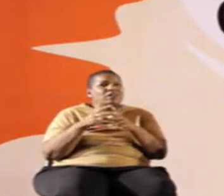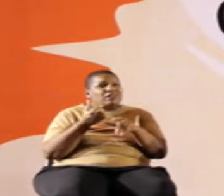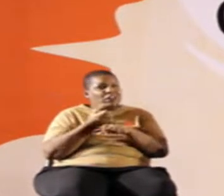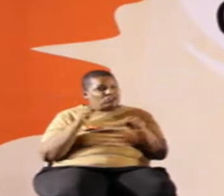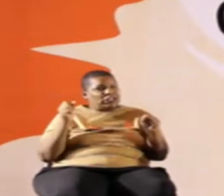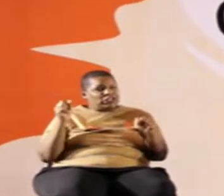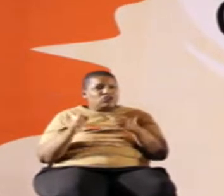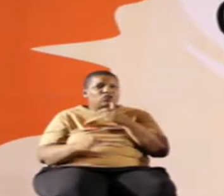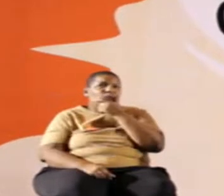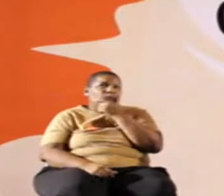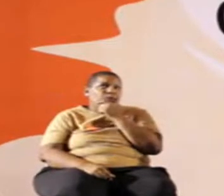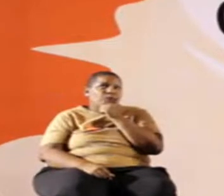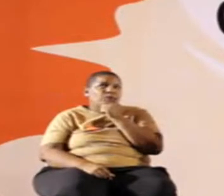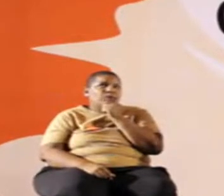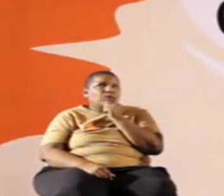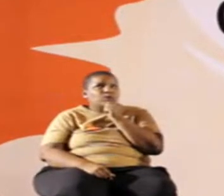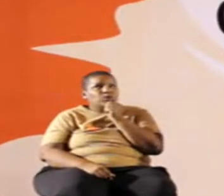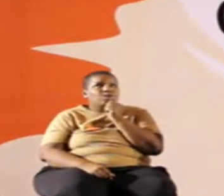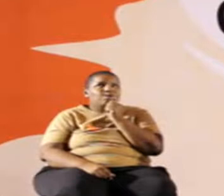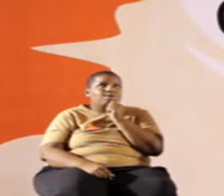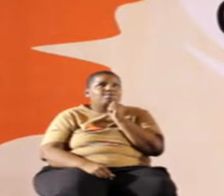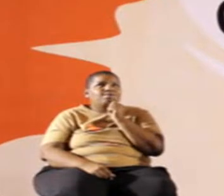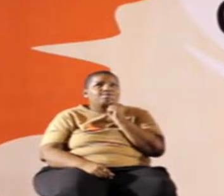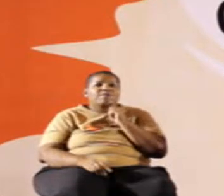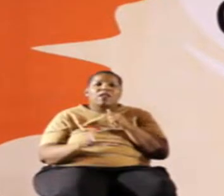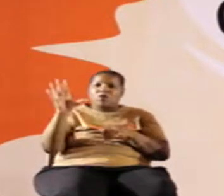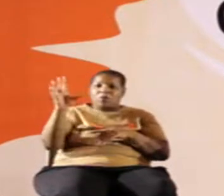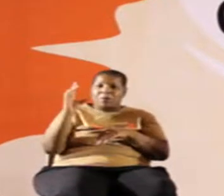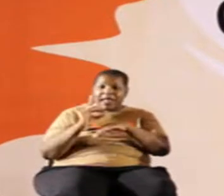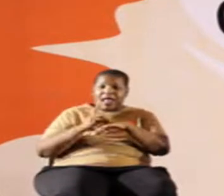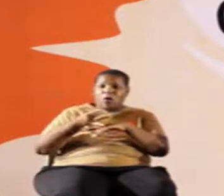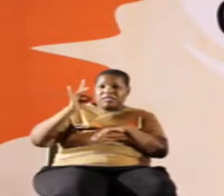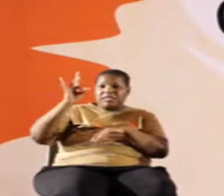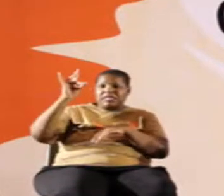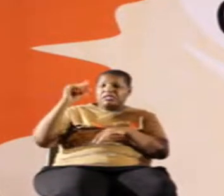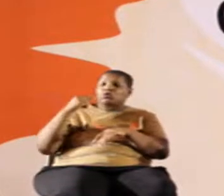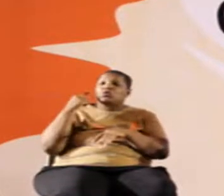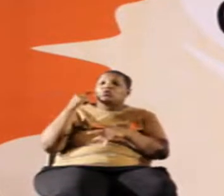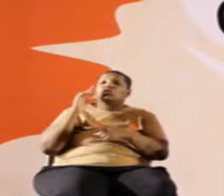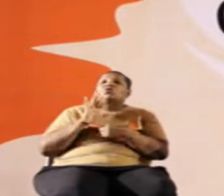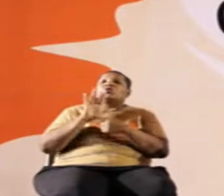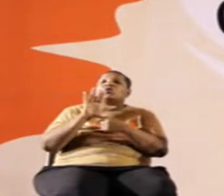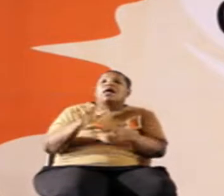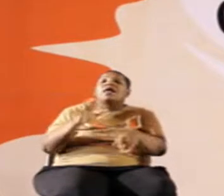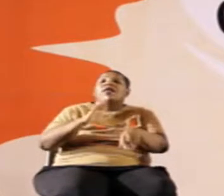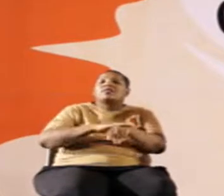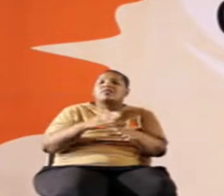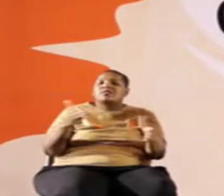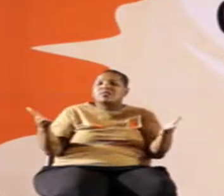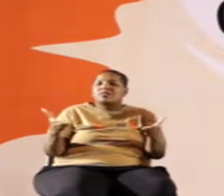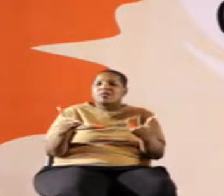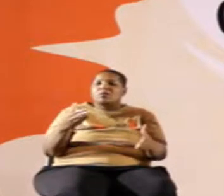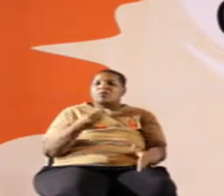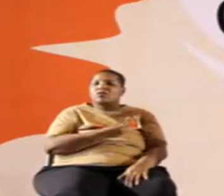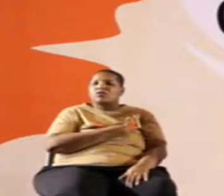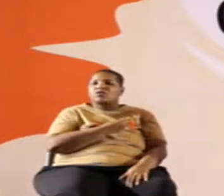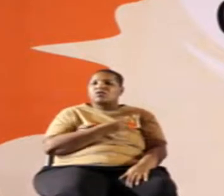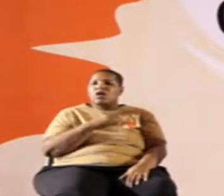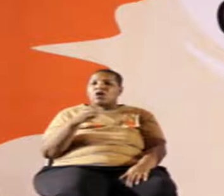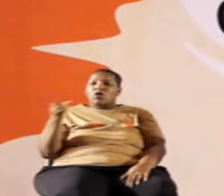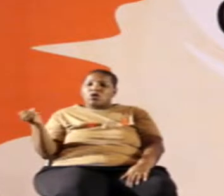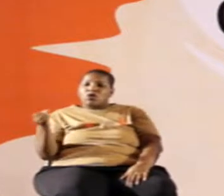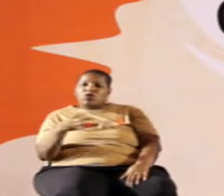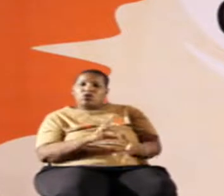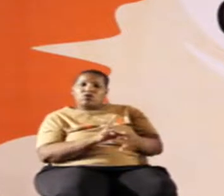Né? Vamos pegar na parte da ostentação. A ostentação diz respeito a esse tempo que a gente vive, onde o